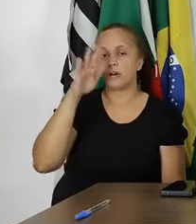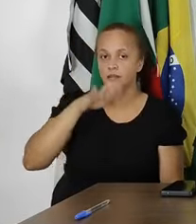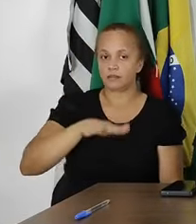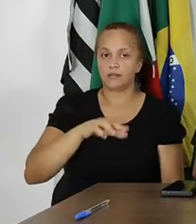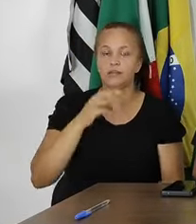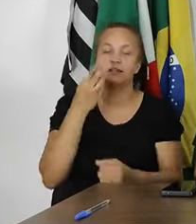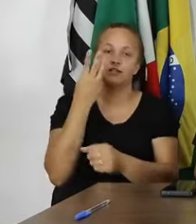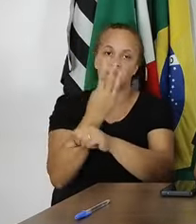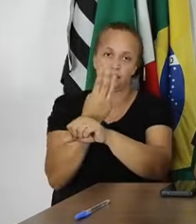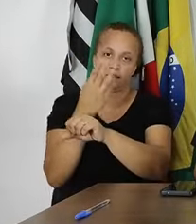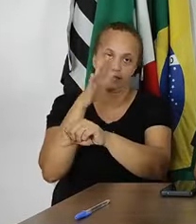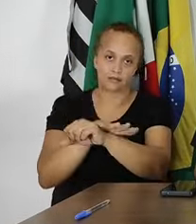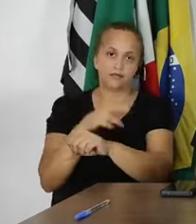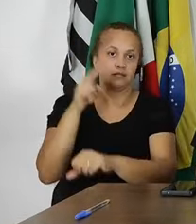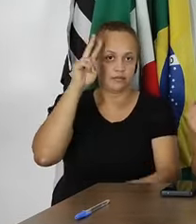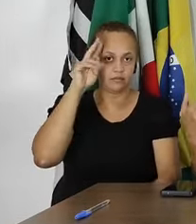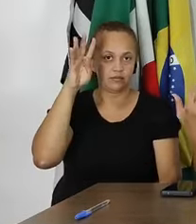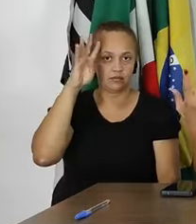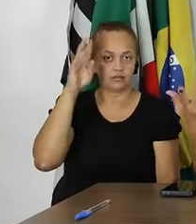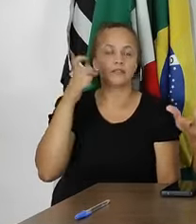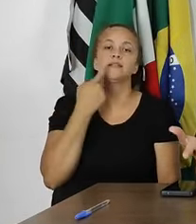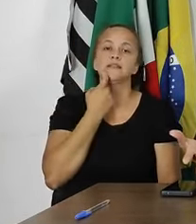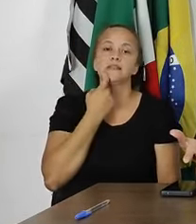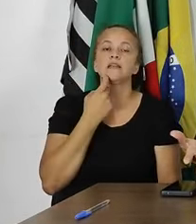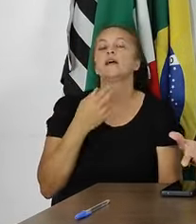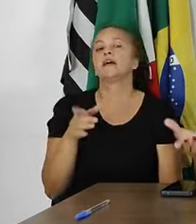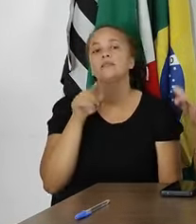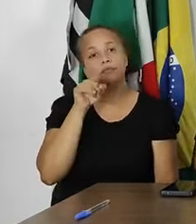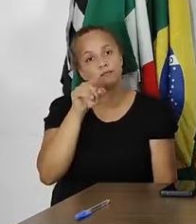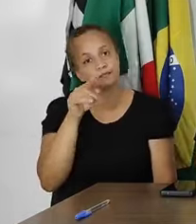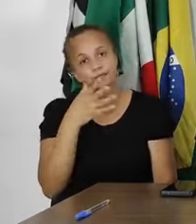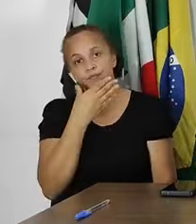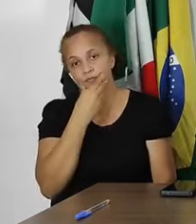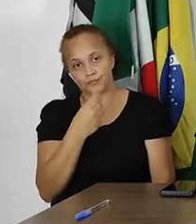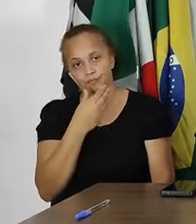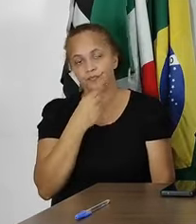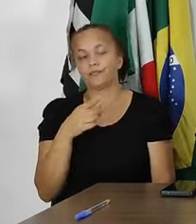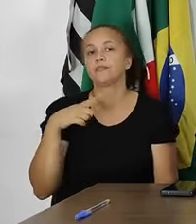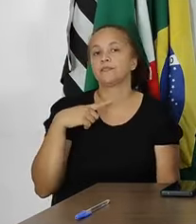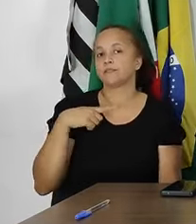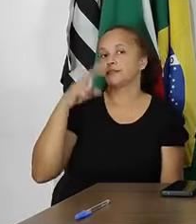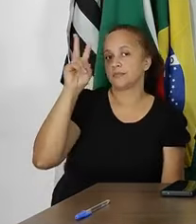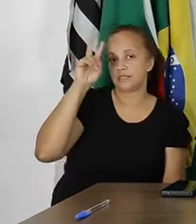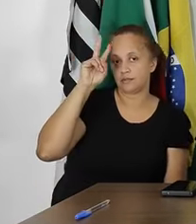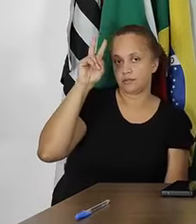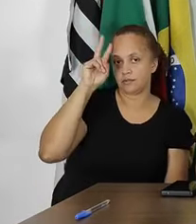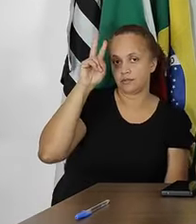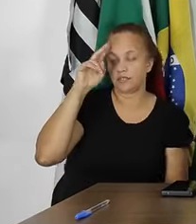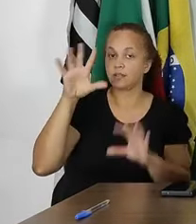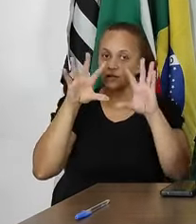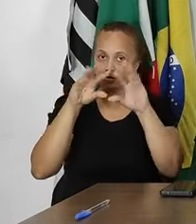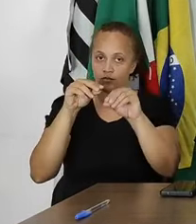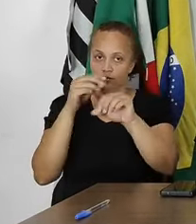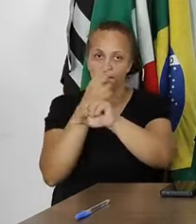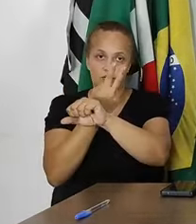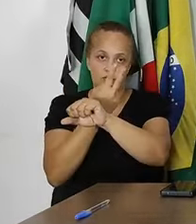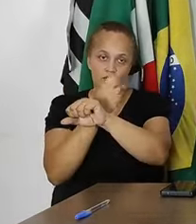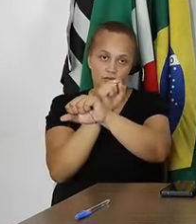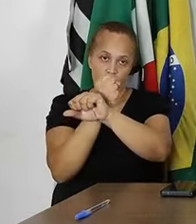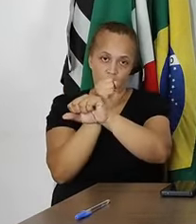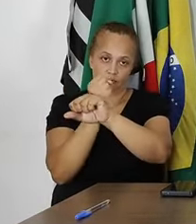15 horas, segunda, quarta e sexta. E você, meu irmão, tem as segundas-feiras às 20 horas, tá